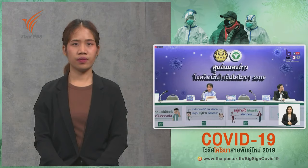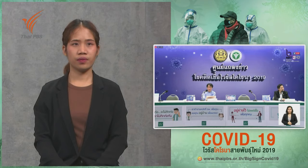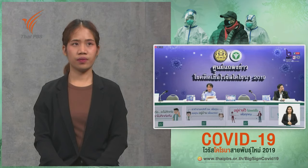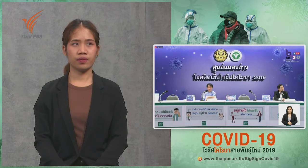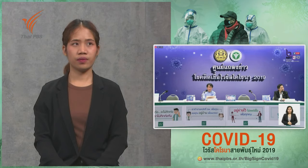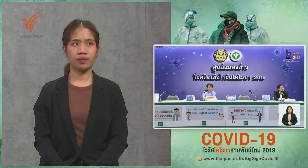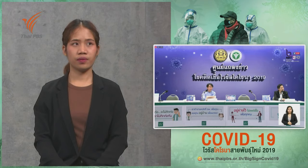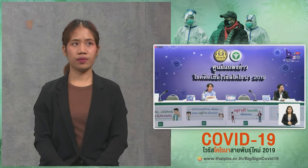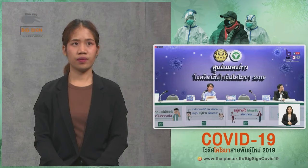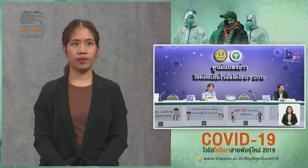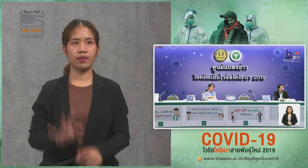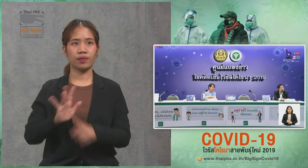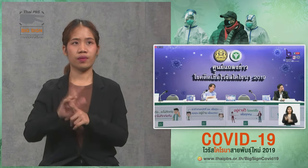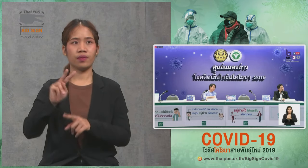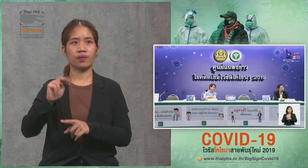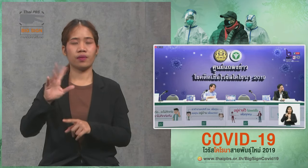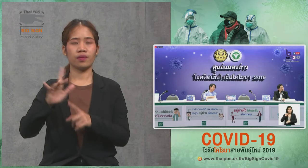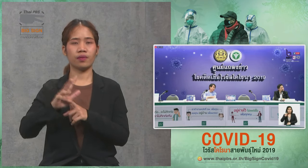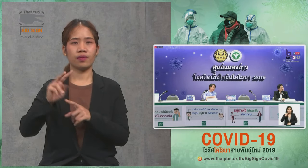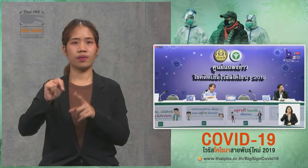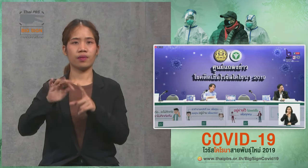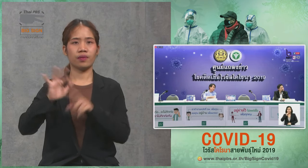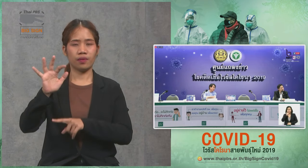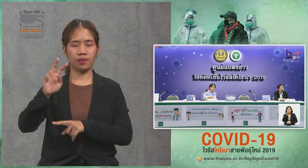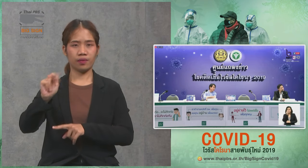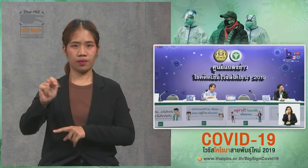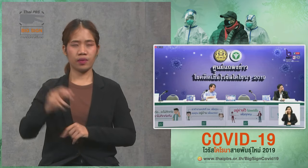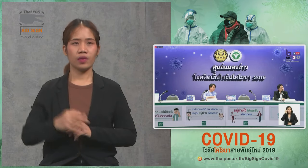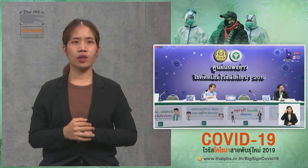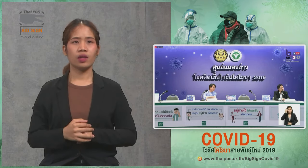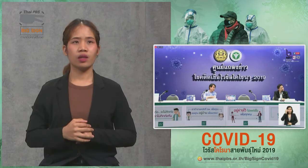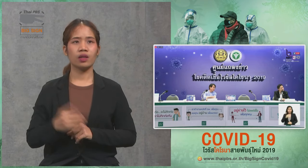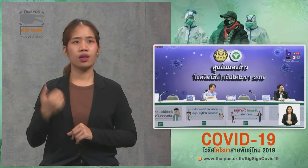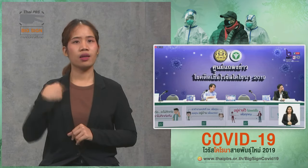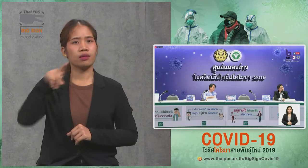จากเนชั่นทีวีนะคะอยากสอบถามเป็นความรู้นิดนึงค่ะพอมี